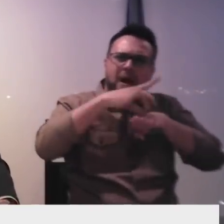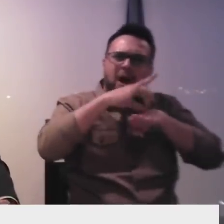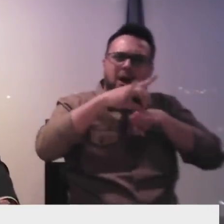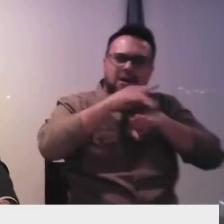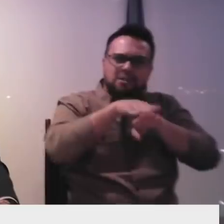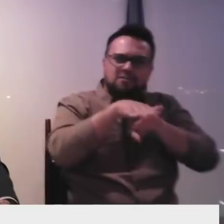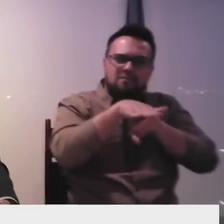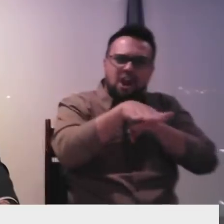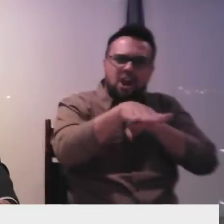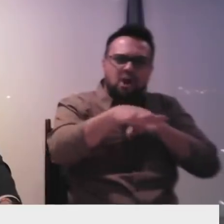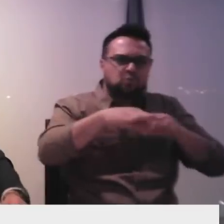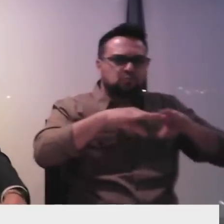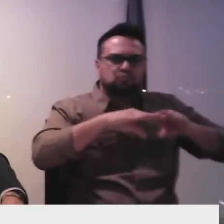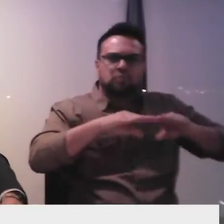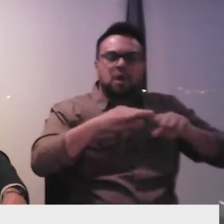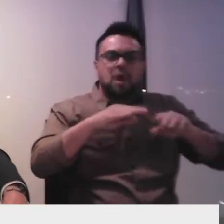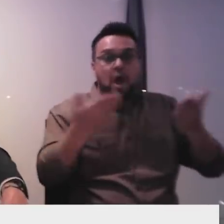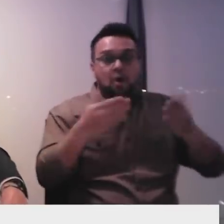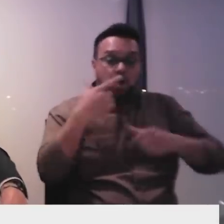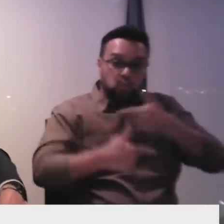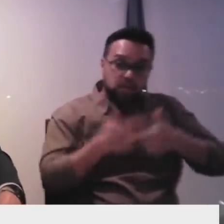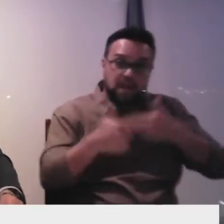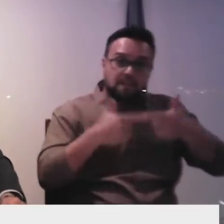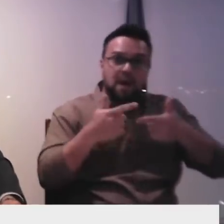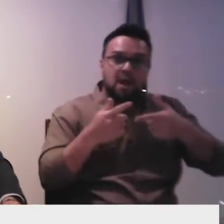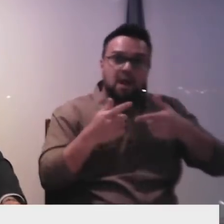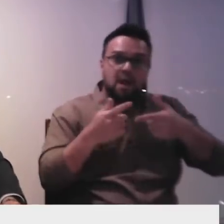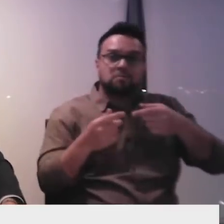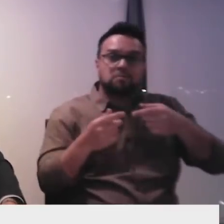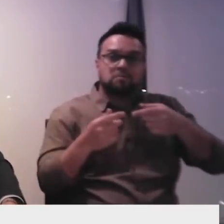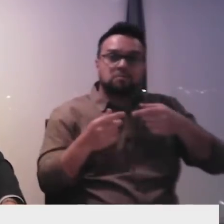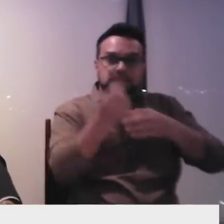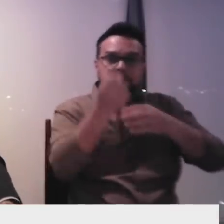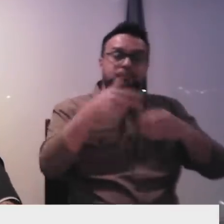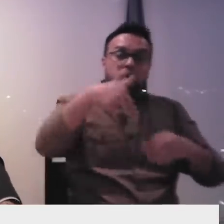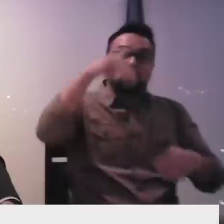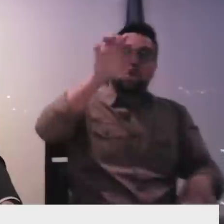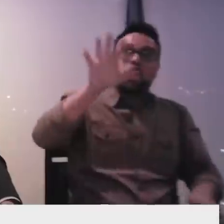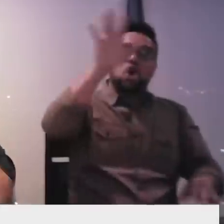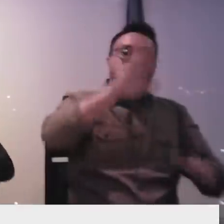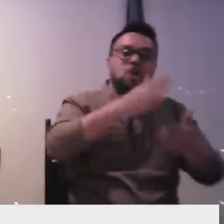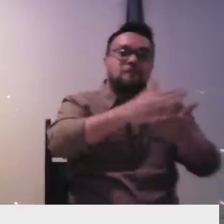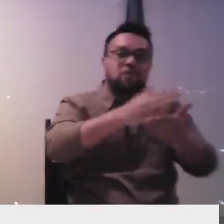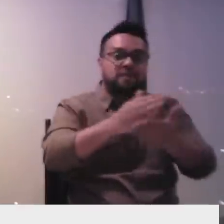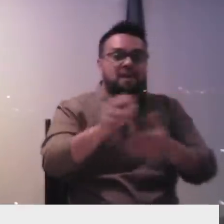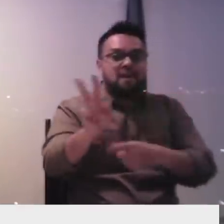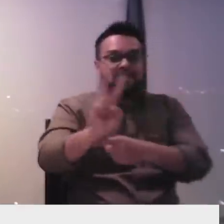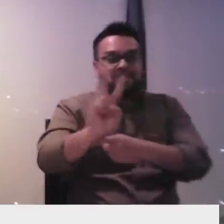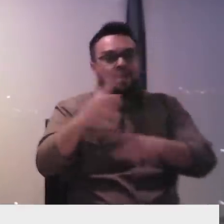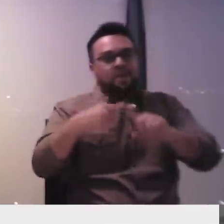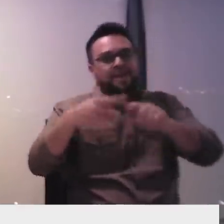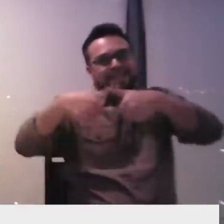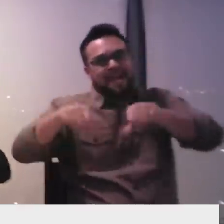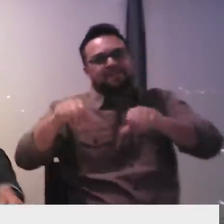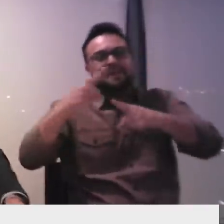A gente tá agora fazendo um trabalho de recuperação no norte do estado, na fronteira com a Venezuela. Ali a gente tinha um problema